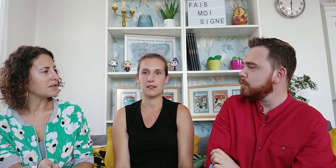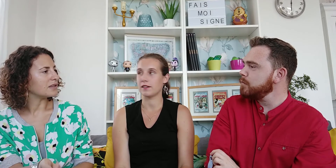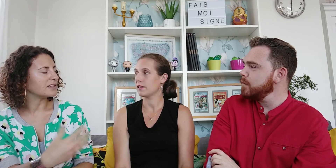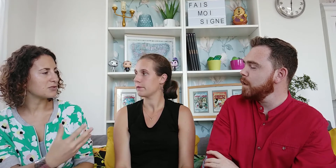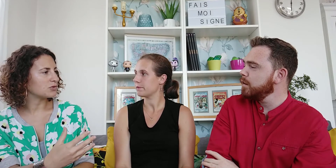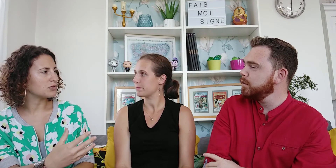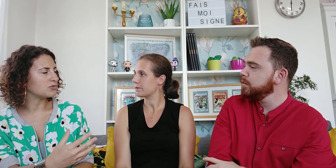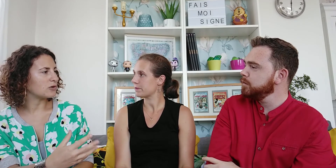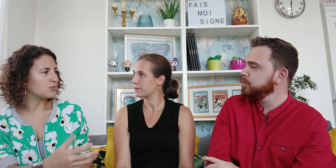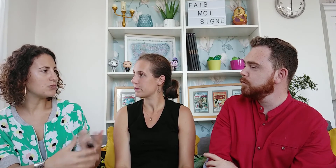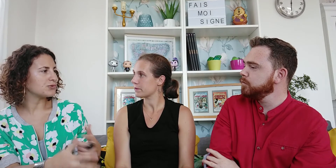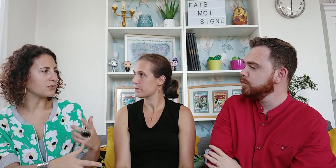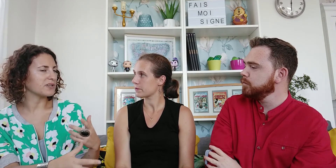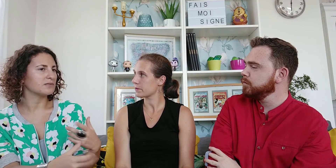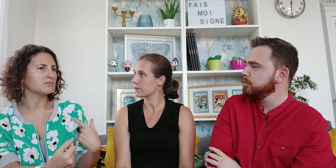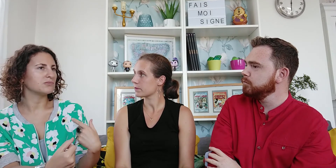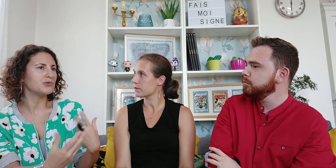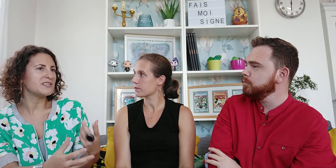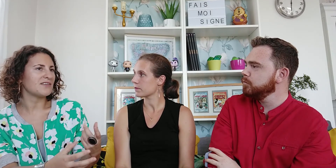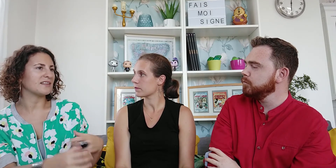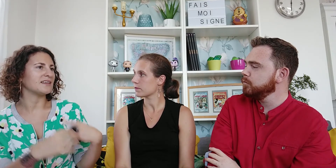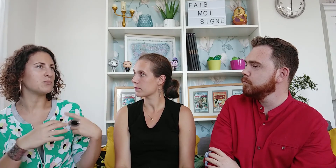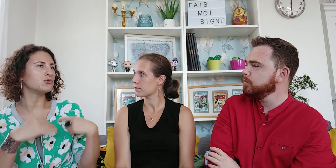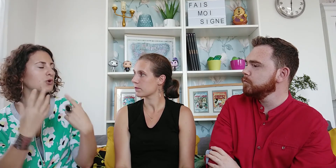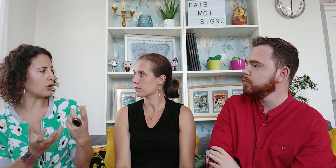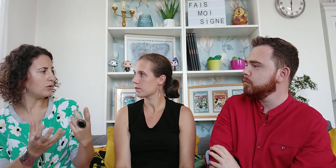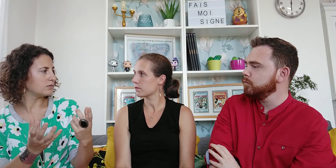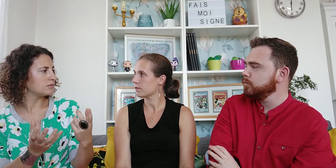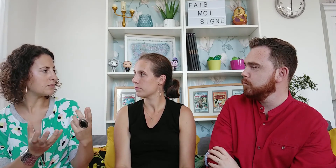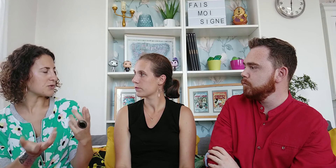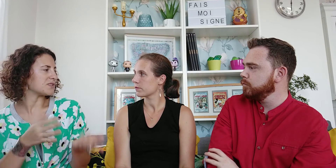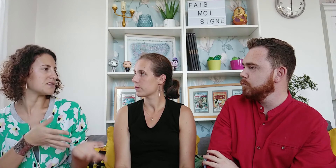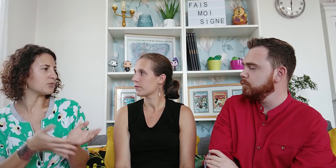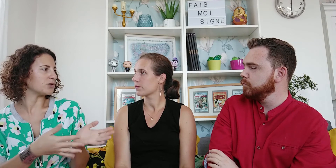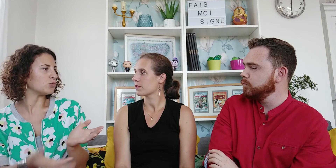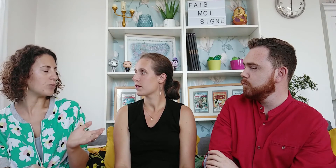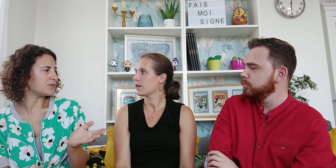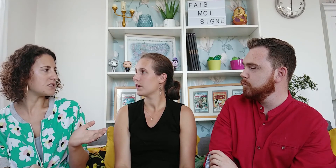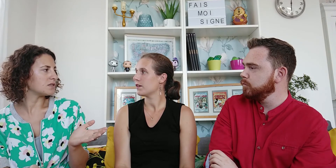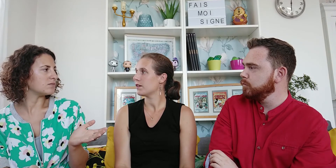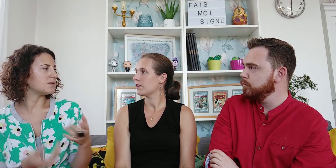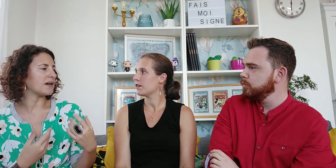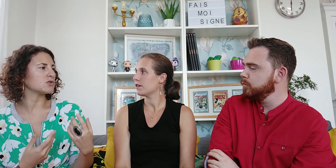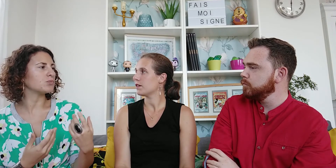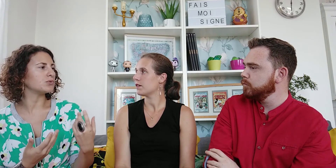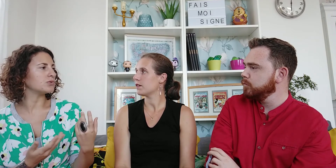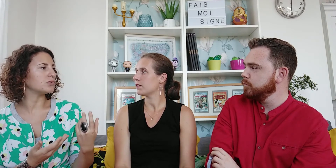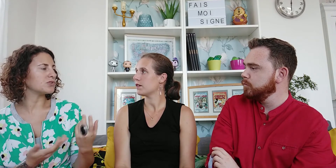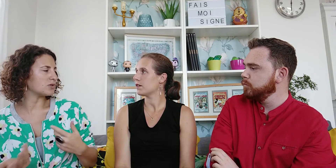Et qu'est-ce que tu vas le plus utiliser avec tes plus grands? Parce que ça, c'est pour les 3 petits. Mais par exemple, est-ce que les